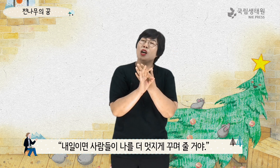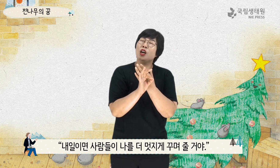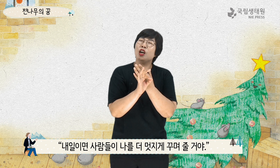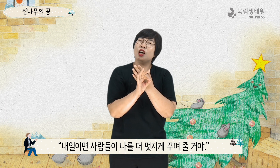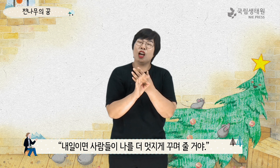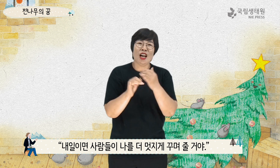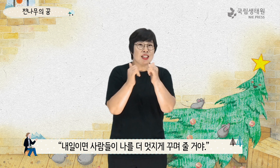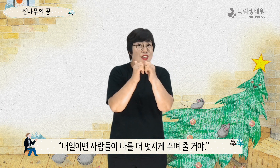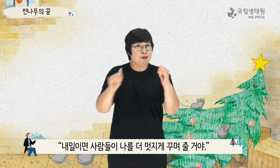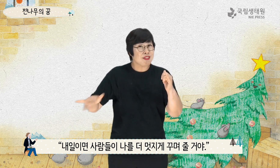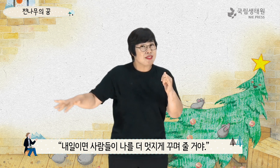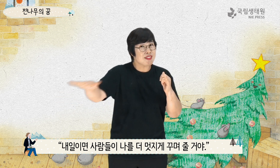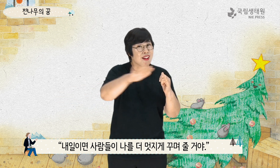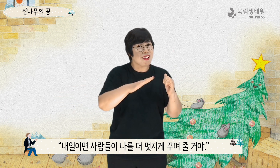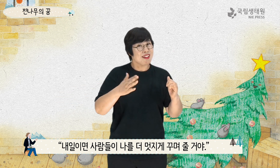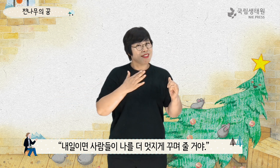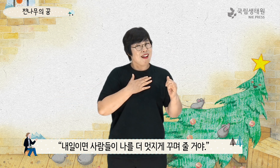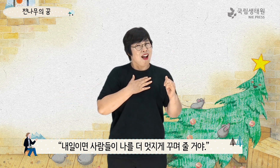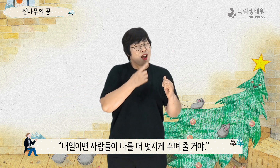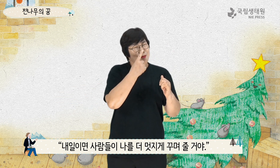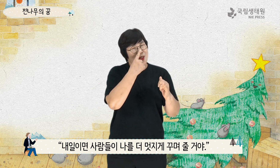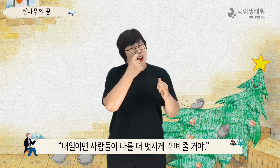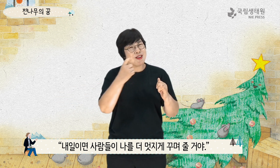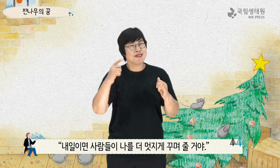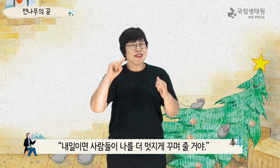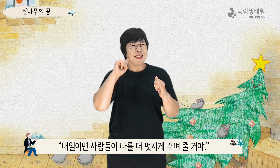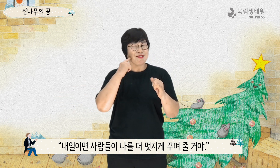내일이면 사람들이 나를 더 멋지게 꾸며줄 거야.